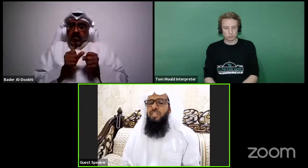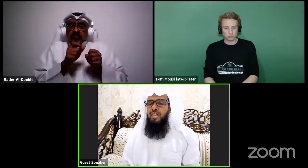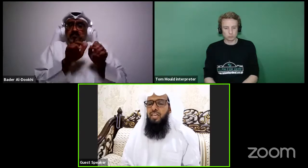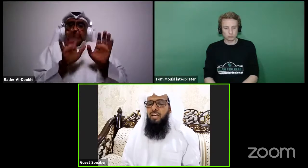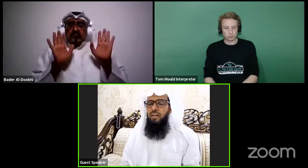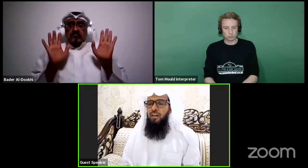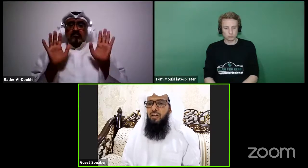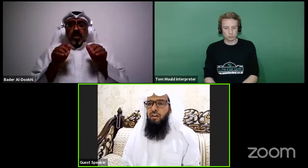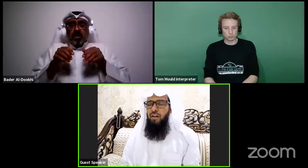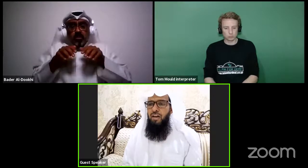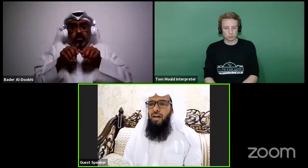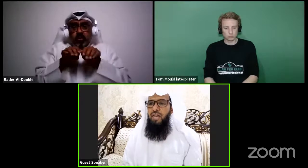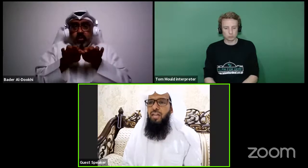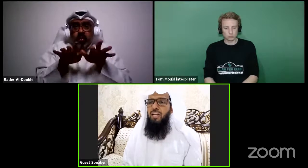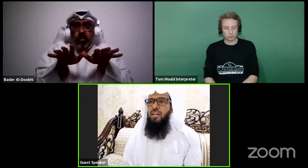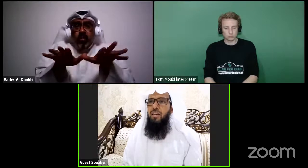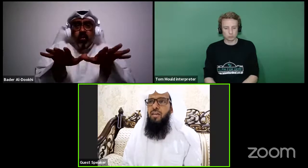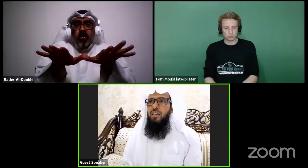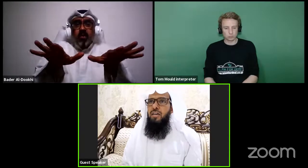وينتشر حينئذ